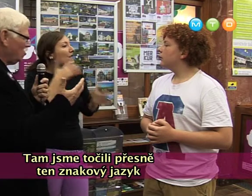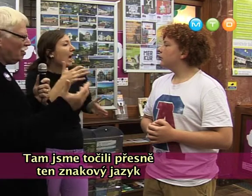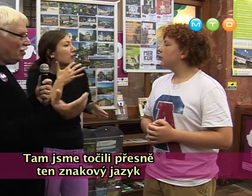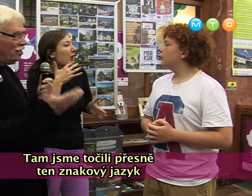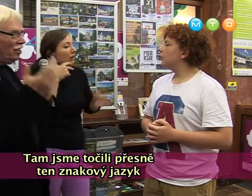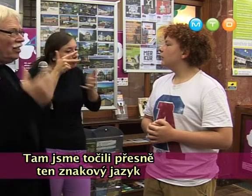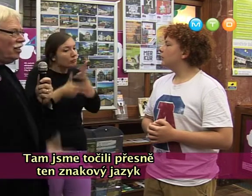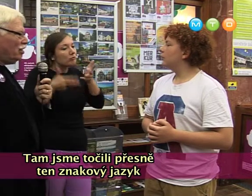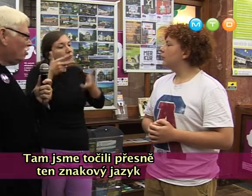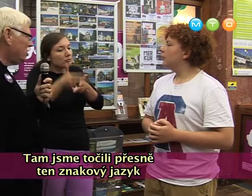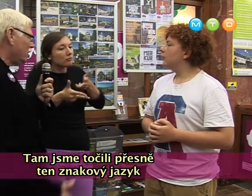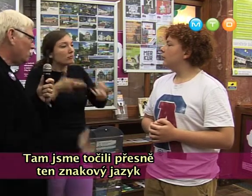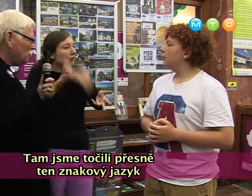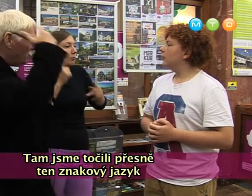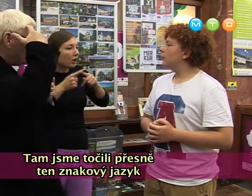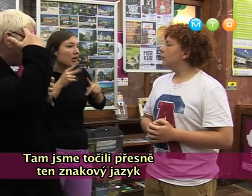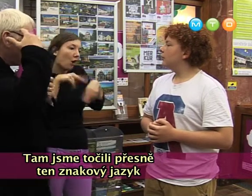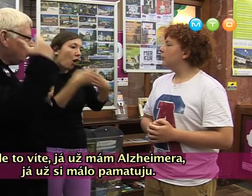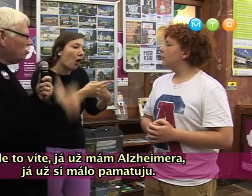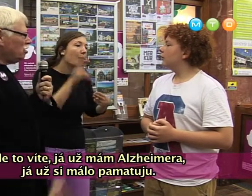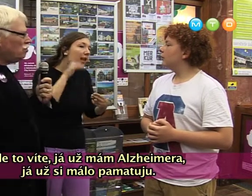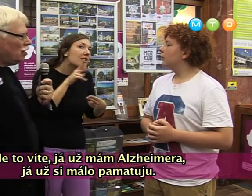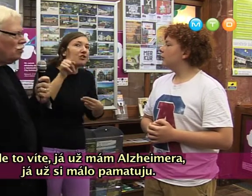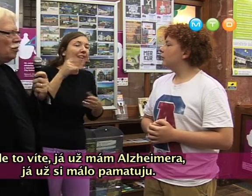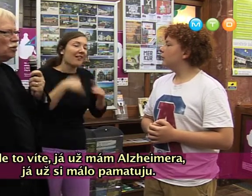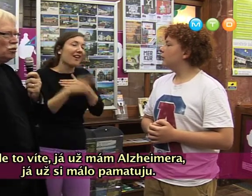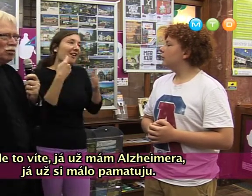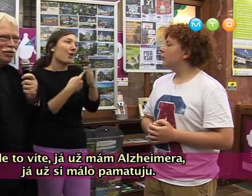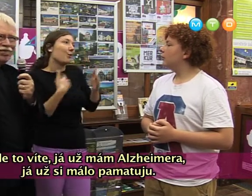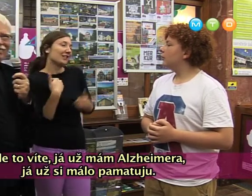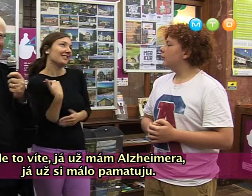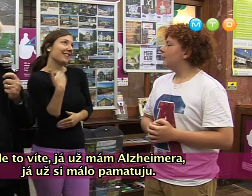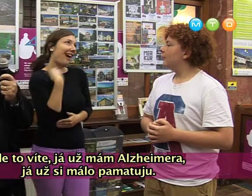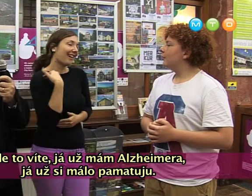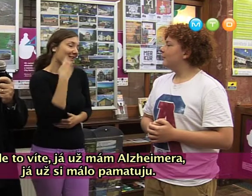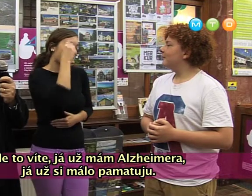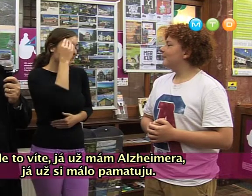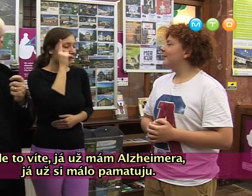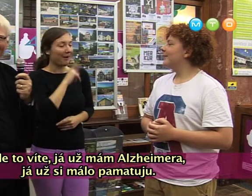jo? Ale to víte, já už mám Alzheimer, já už si málo pamatuju.